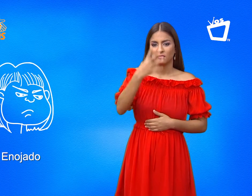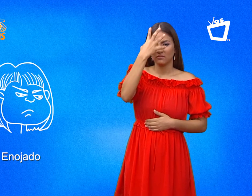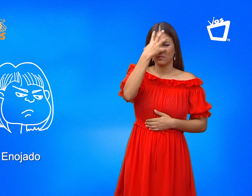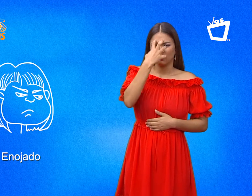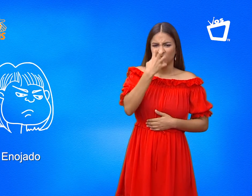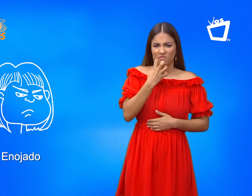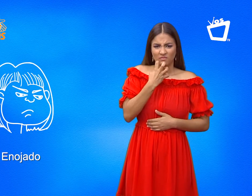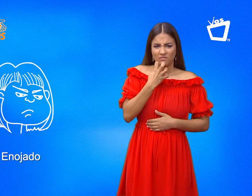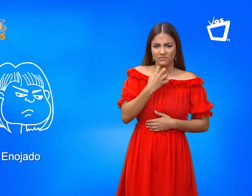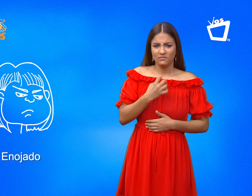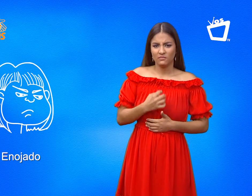enojado